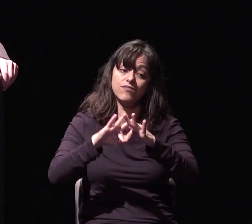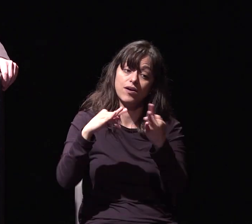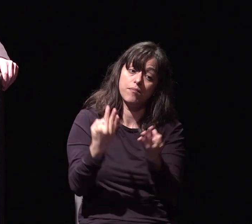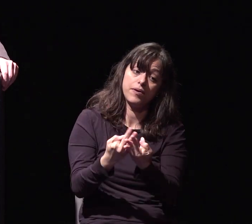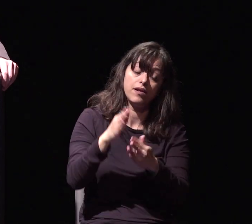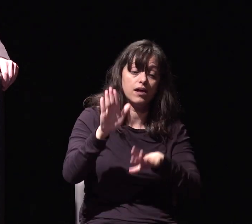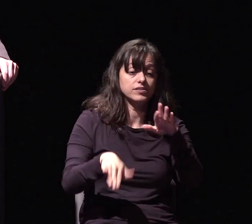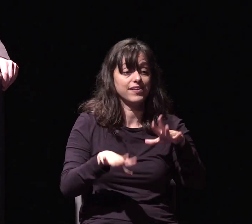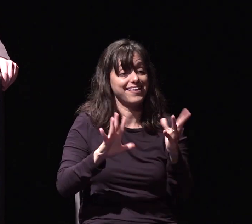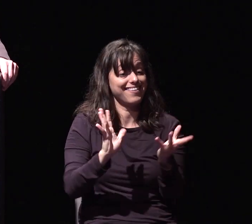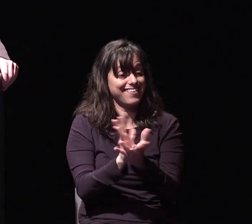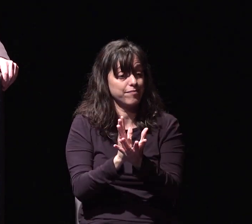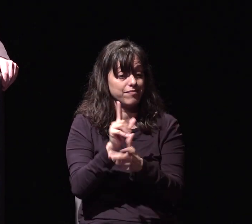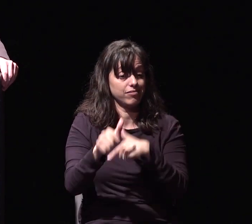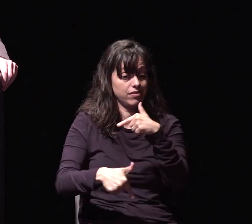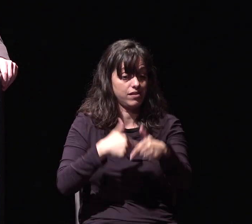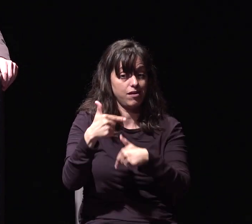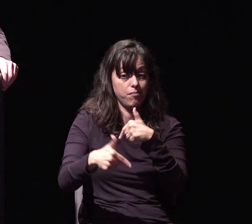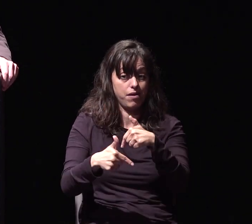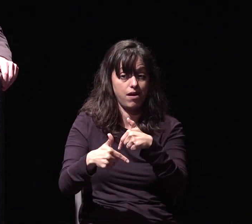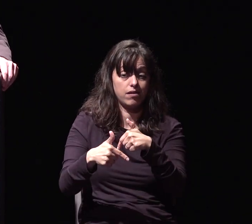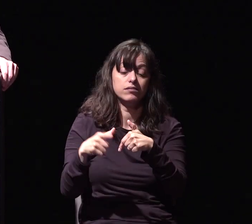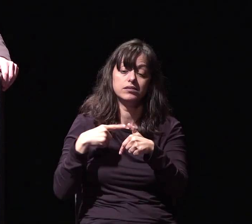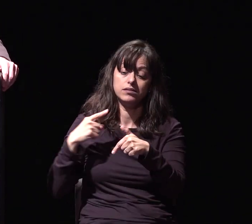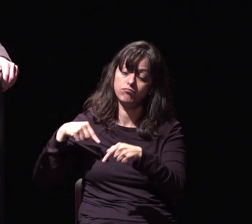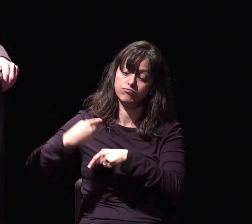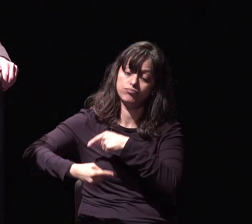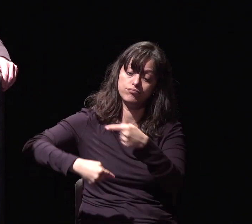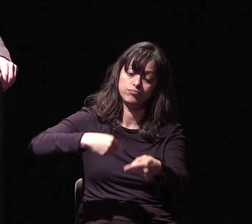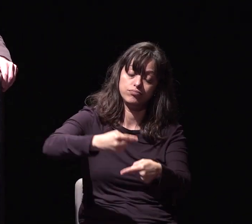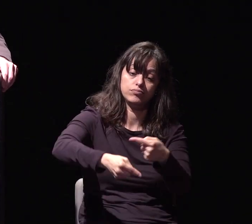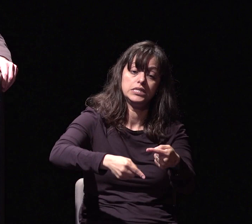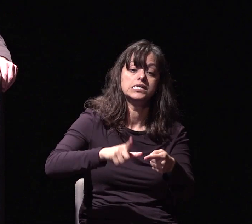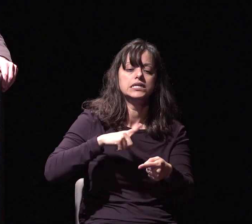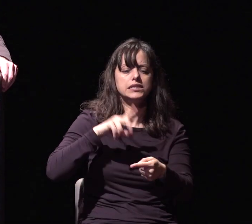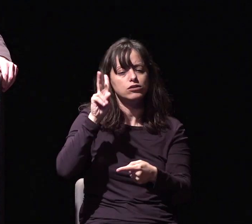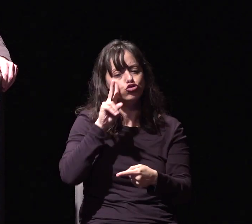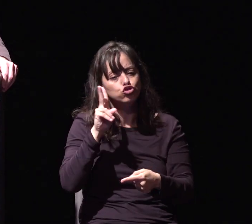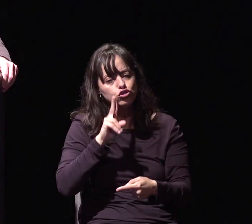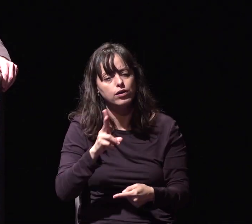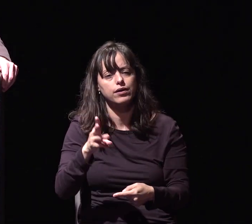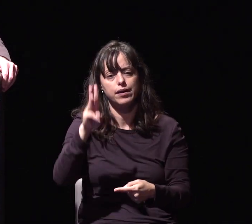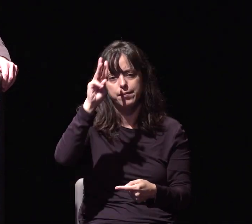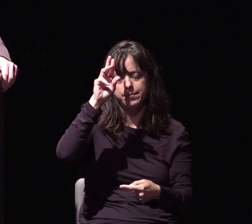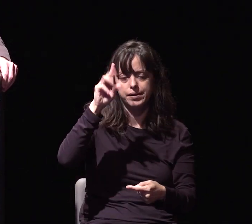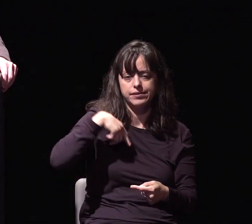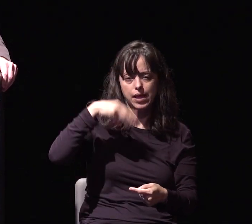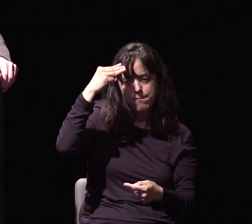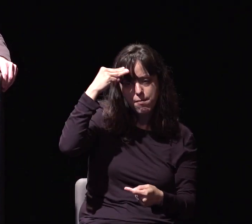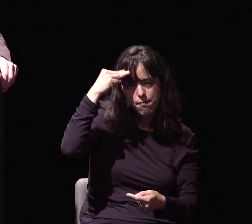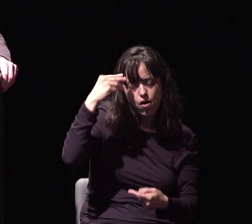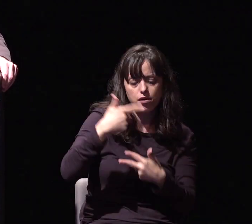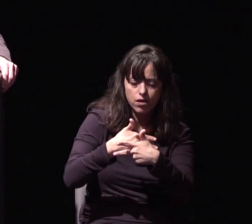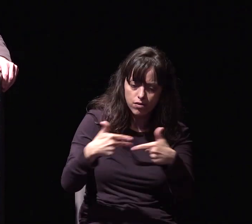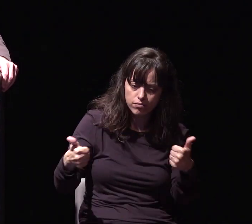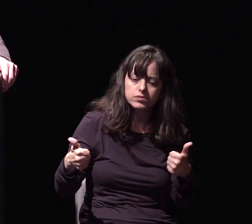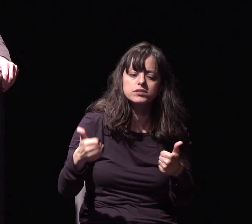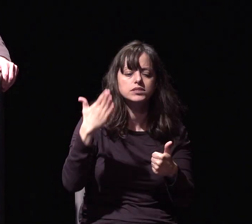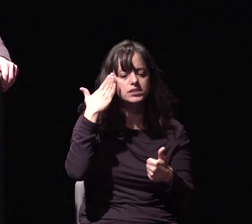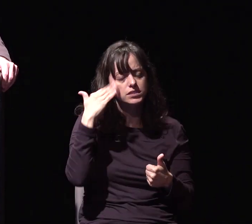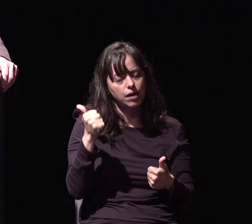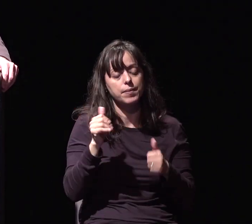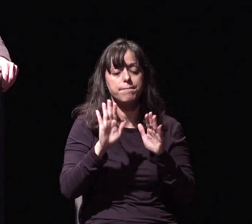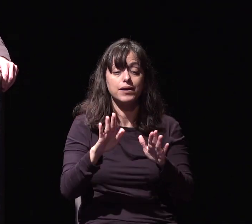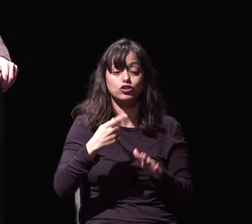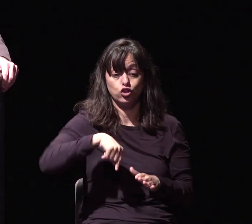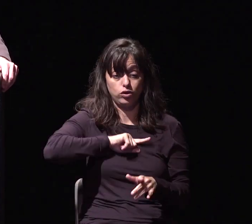suas equipes, que têm um histórico muito importante, têm informações e têm memórias que são muito importantes para nós pesquisadores,